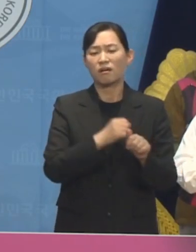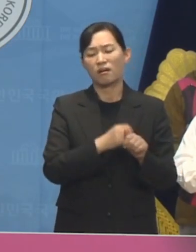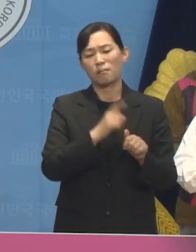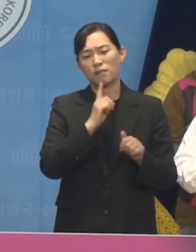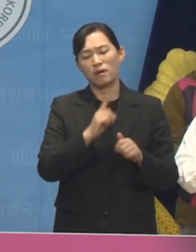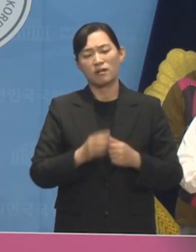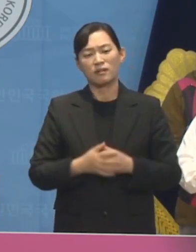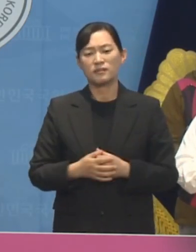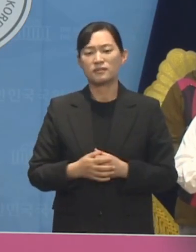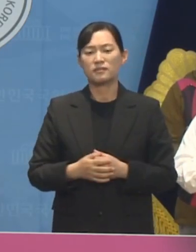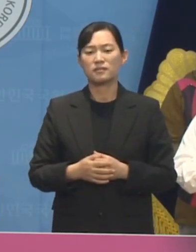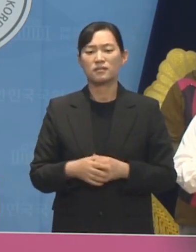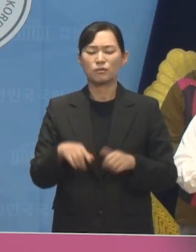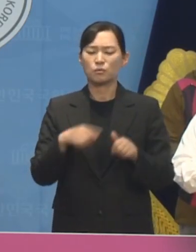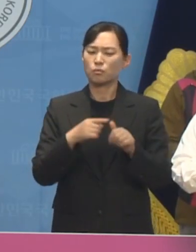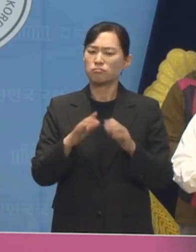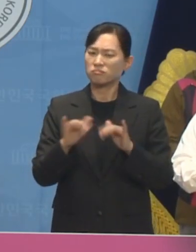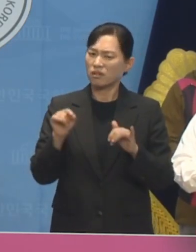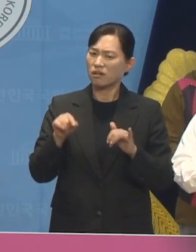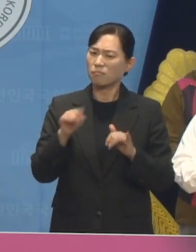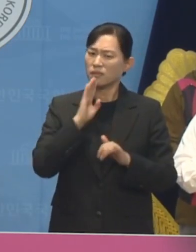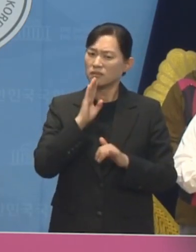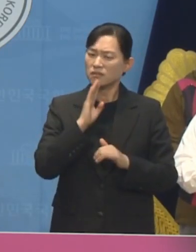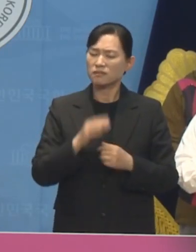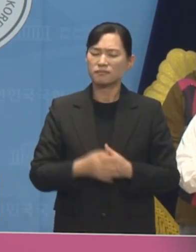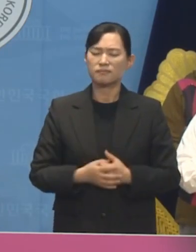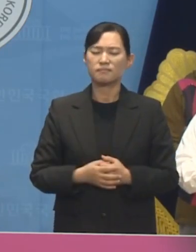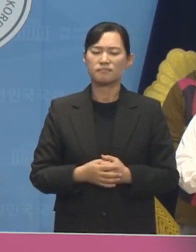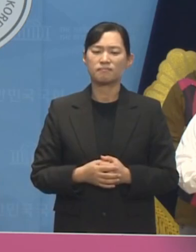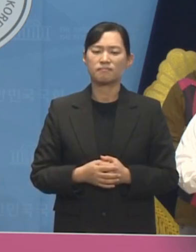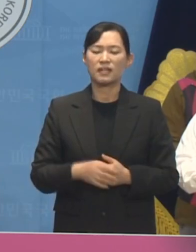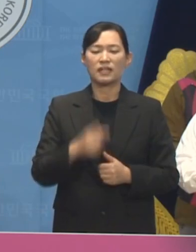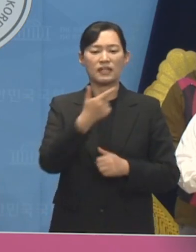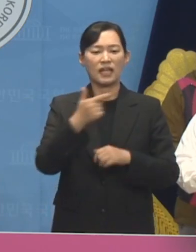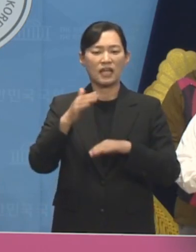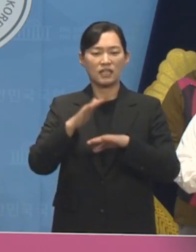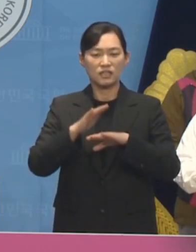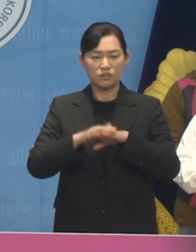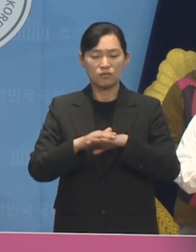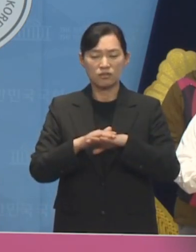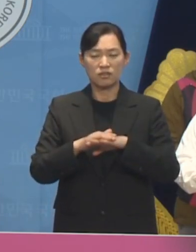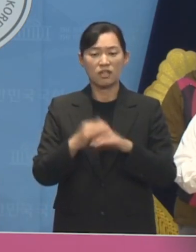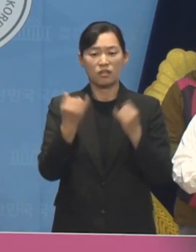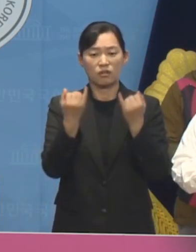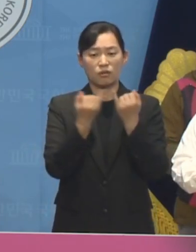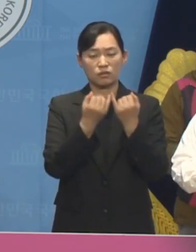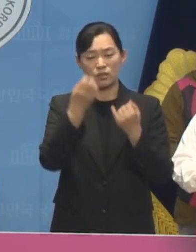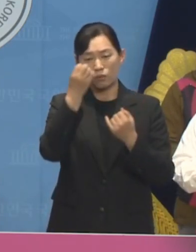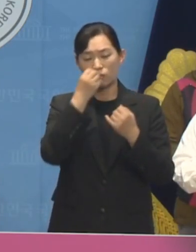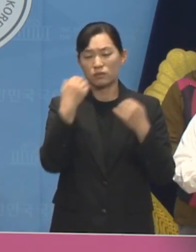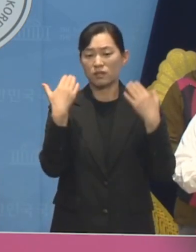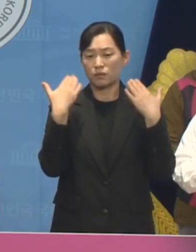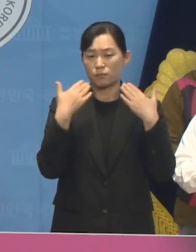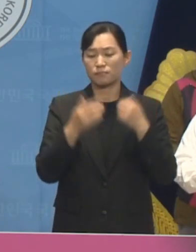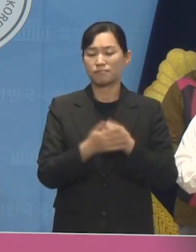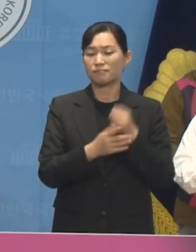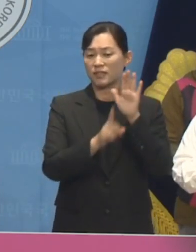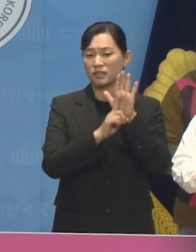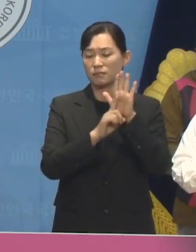플레이까지 하는 게 교육자라고 할 수 있습니까? 대전 둔산여고 학생 대자보 제목으로